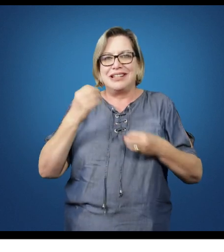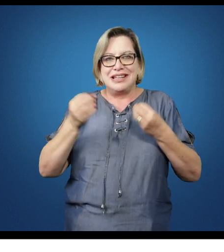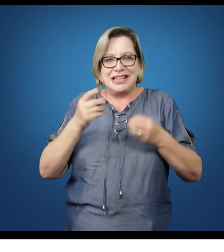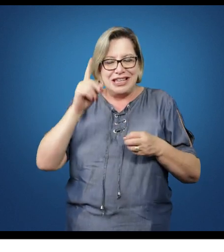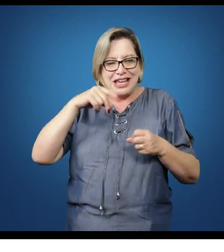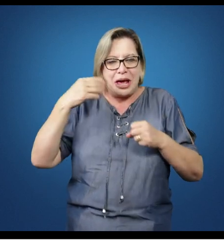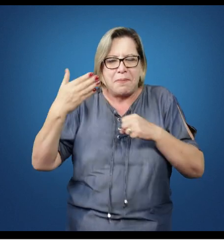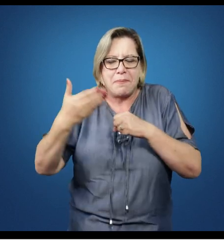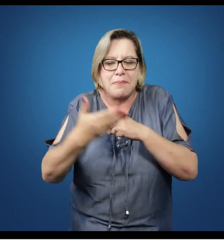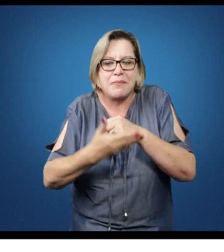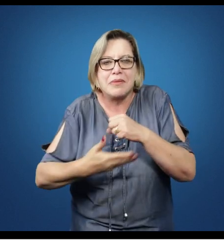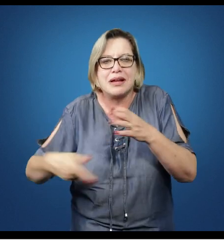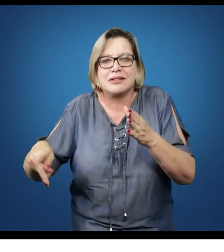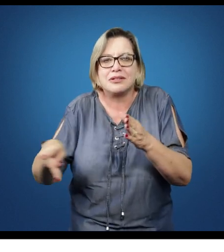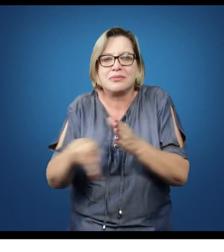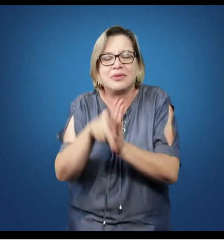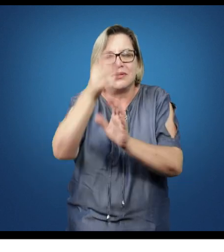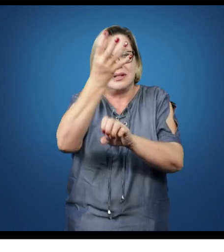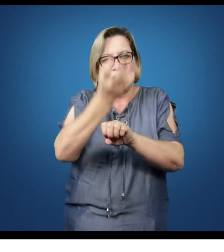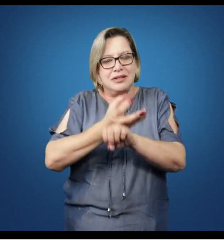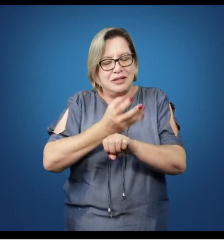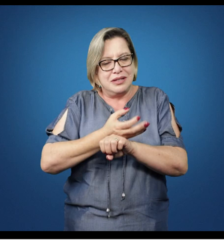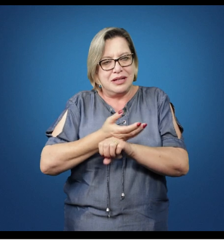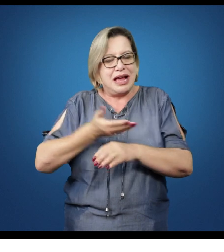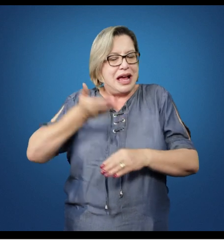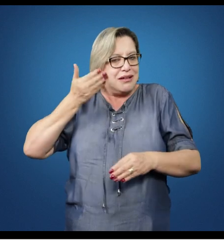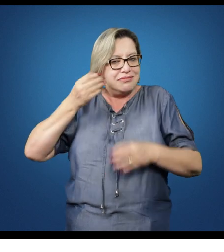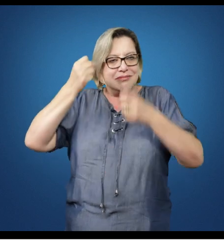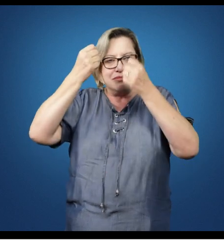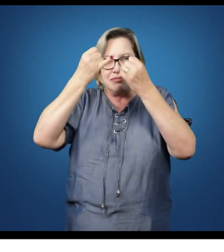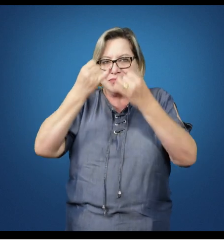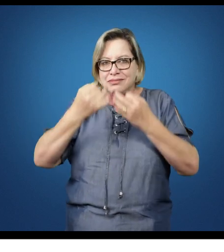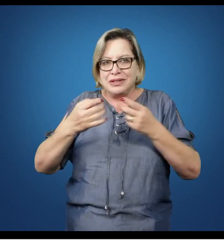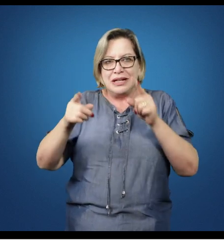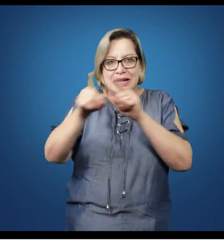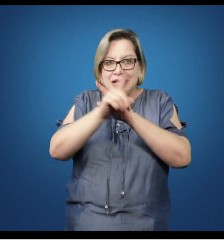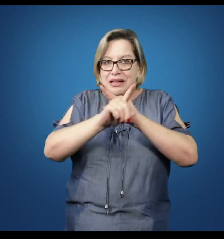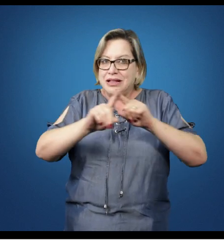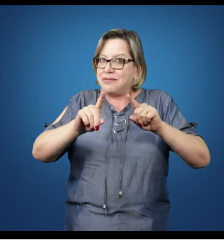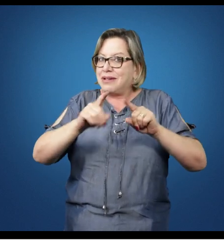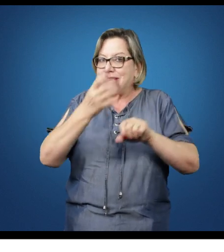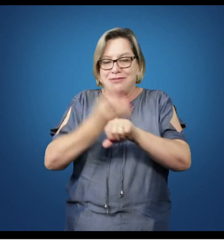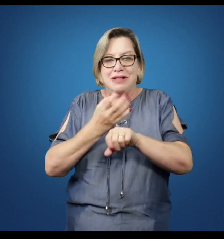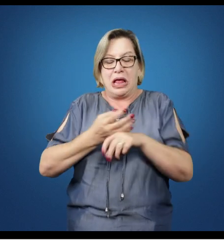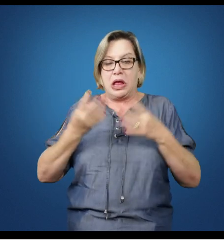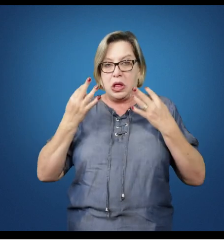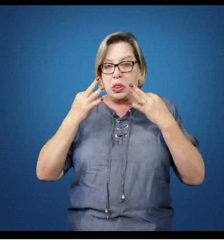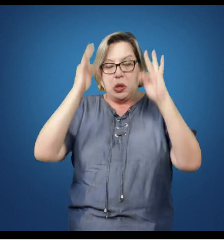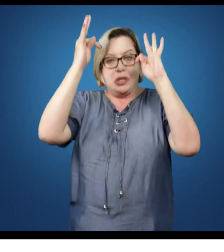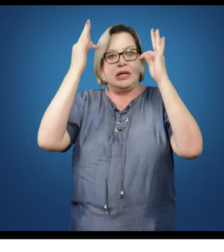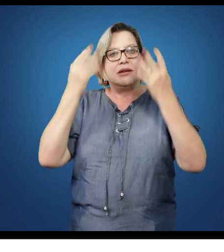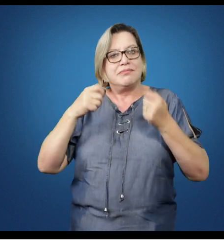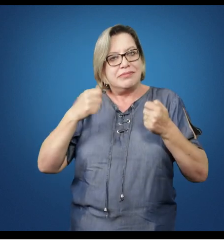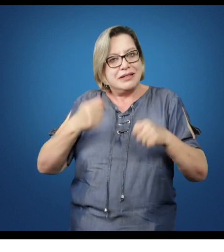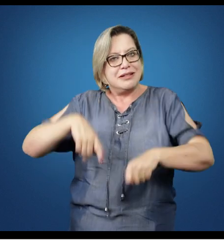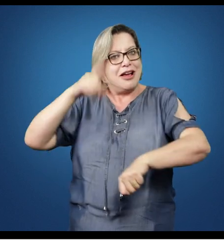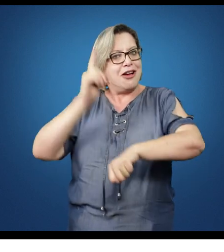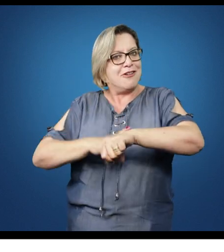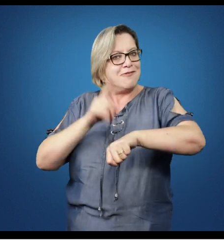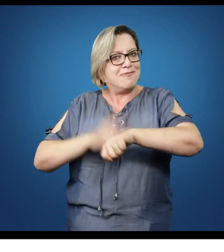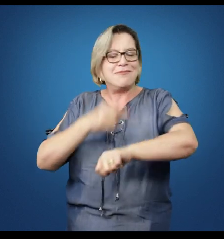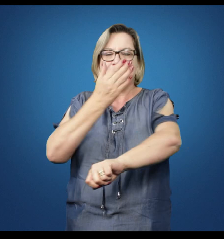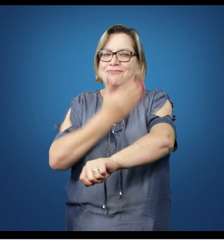essência da disciplina então como já expliquei a ela não é uma disciplina teórica ela precisa desse momento